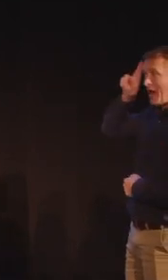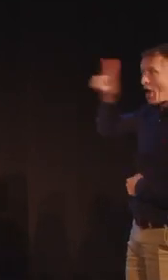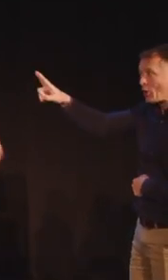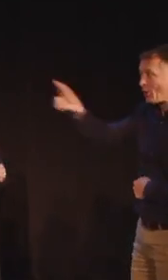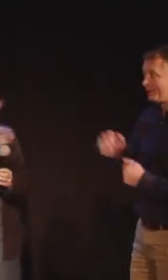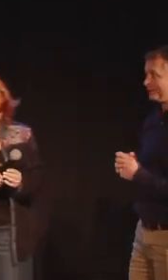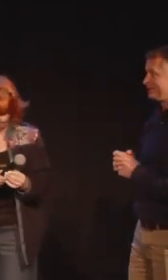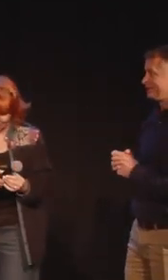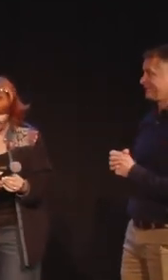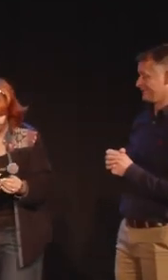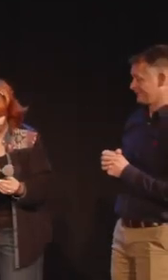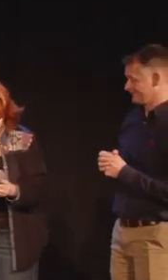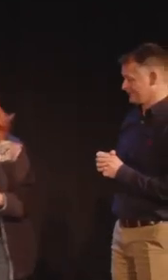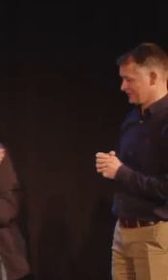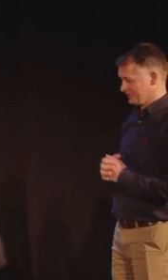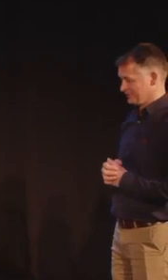cred că e muzică.